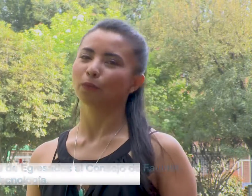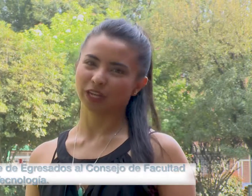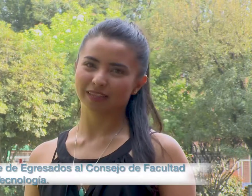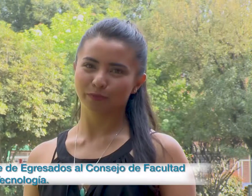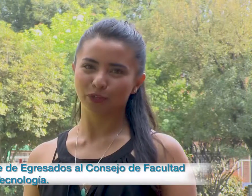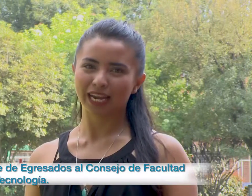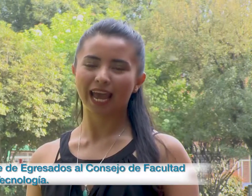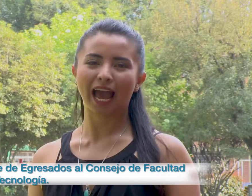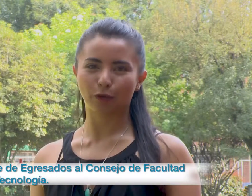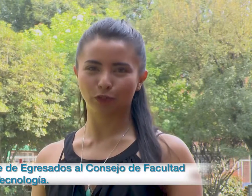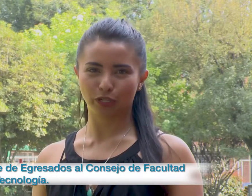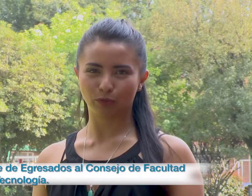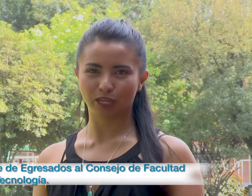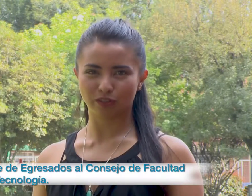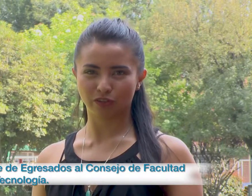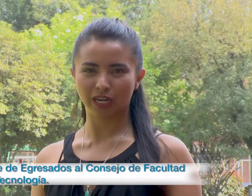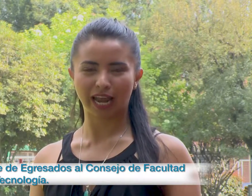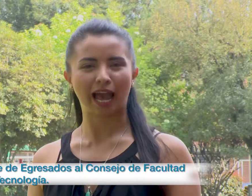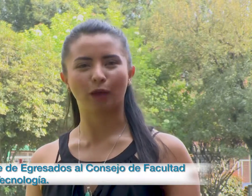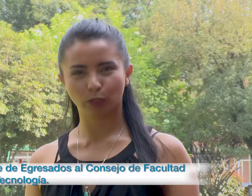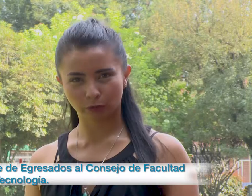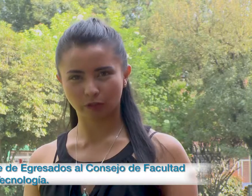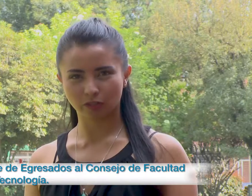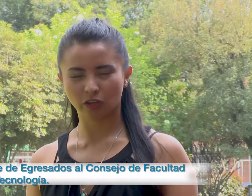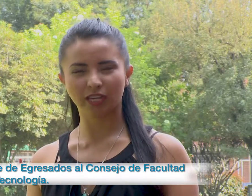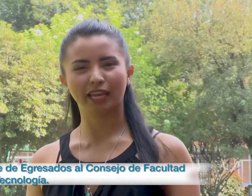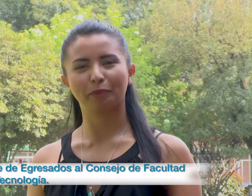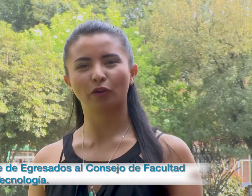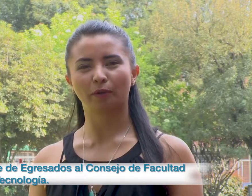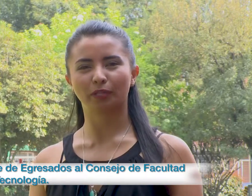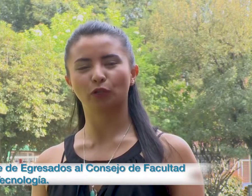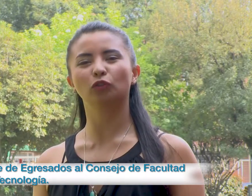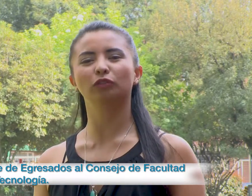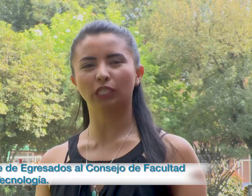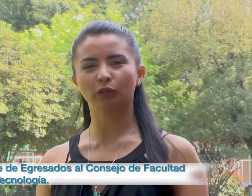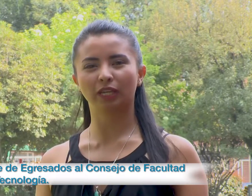Porque estimula la autorregulación, la autoevaluación y el mejoramiento continuo de las